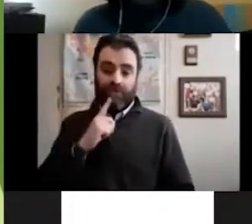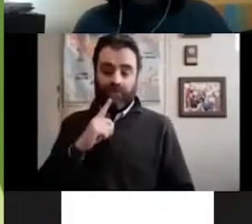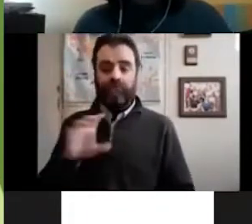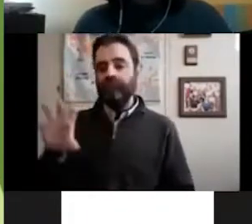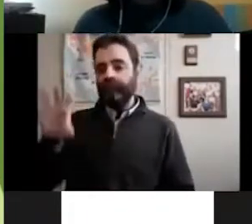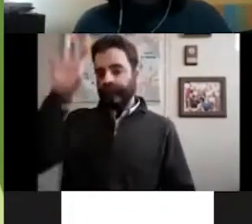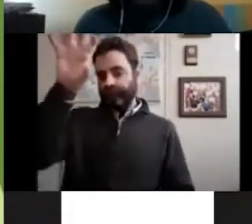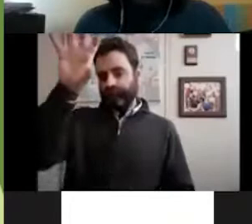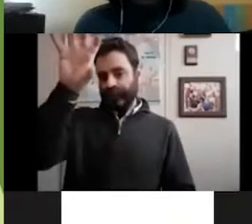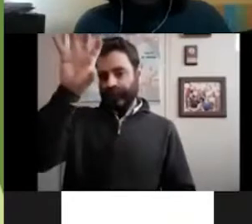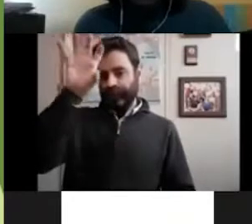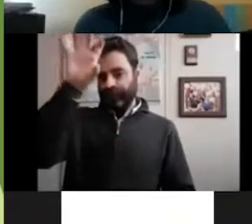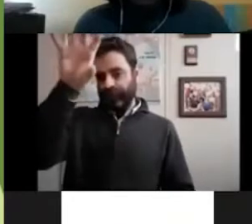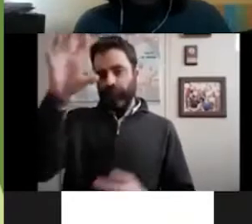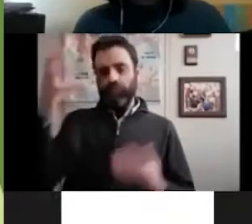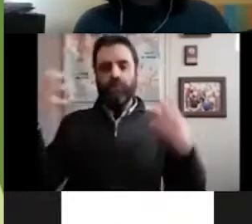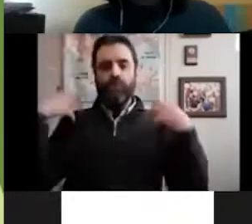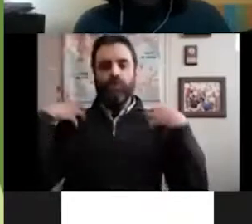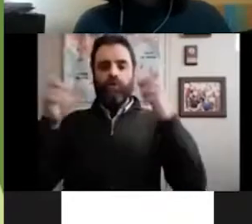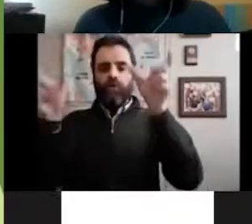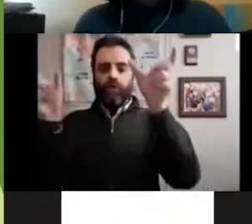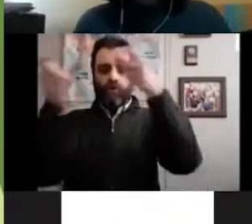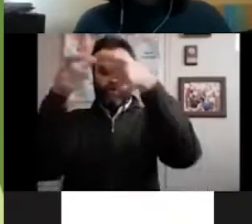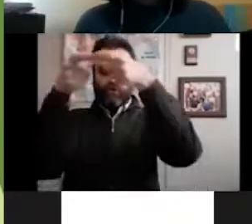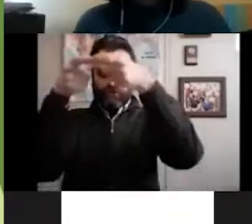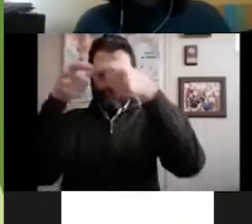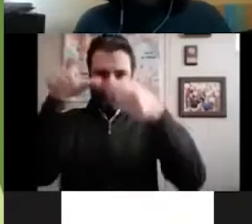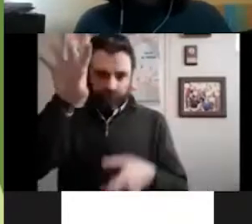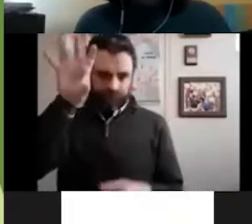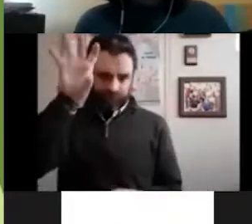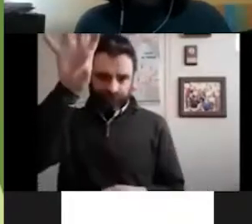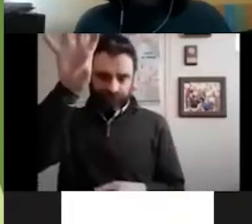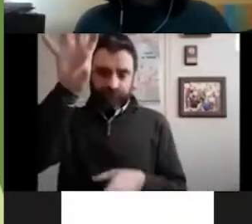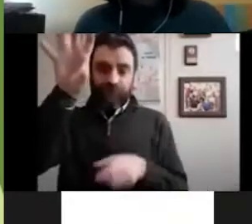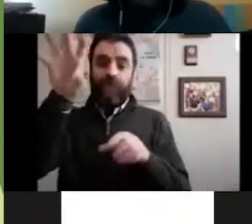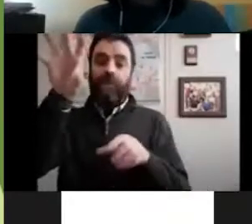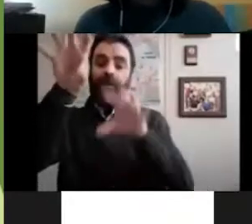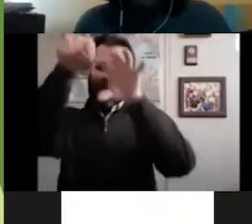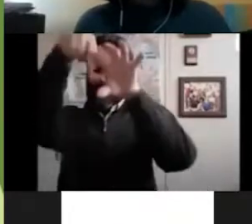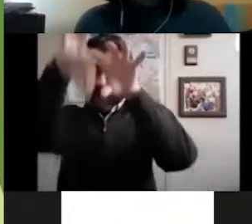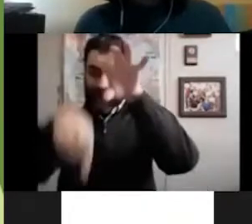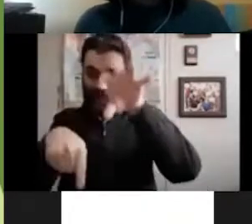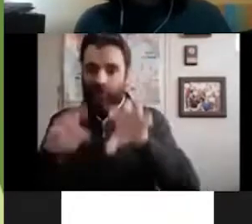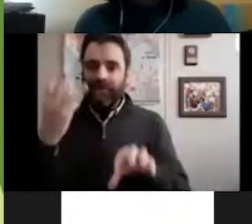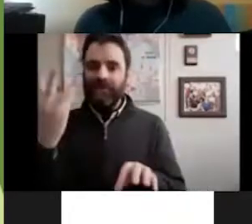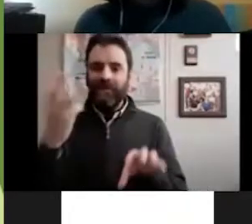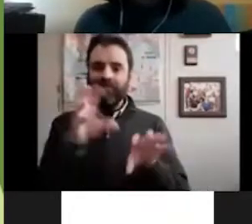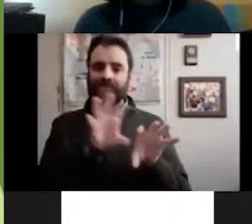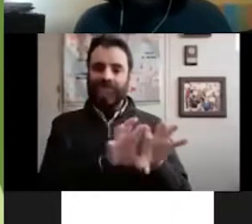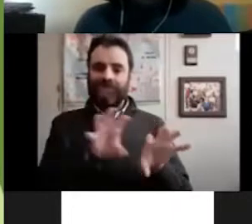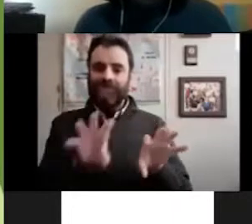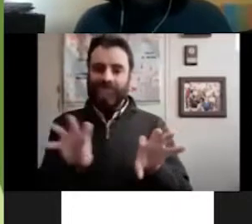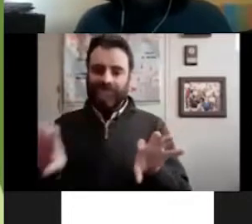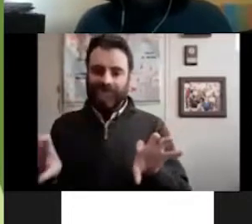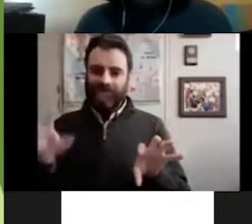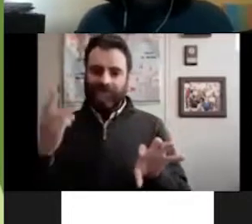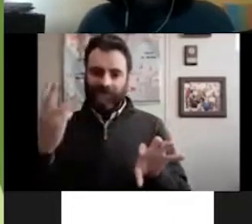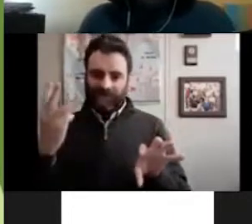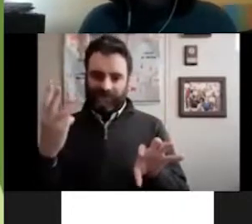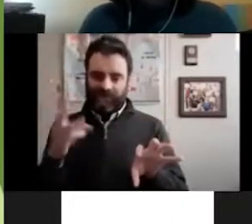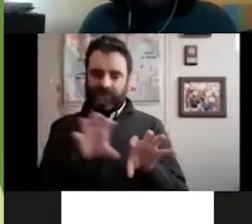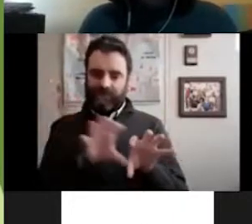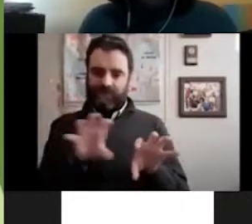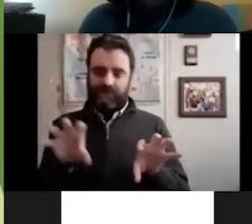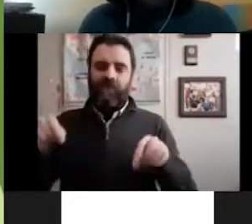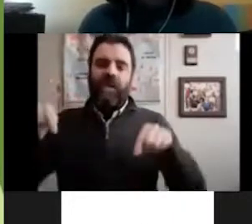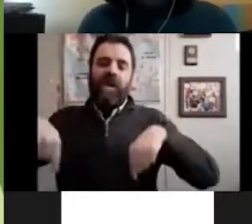El Instituto de la Sordera, ya ese es como el mayor y que tiene una comisión y es el responsable de estas